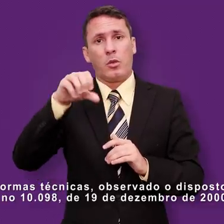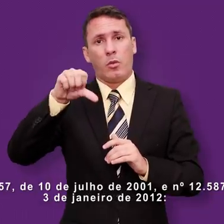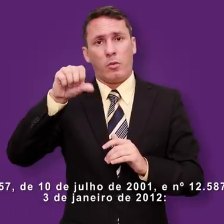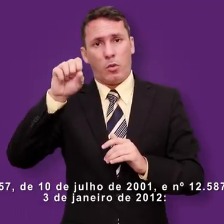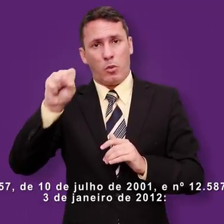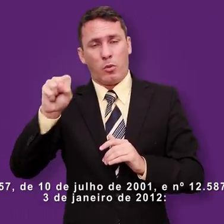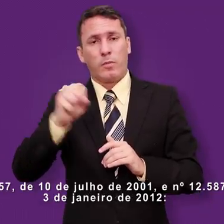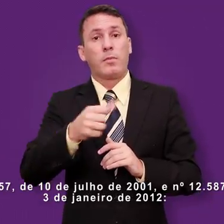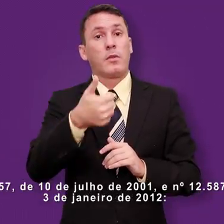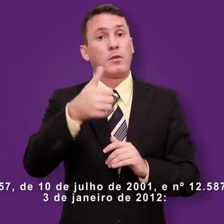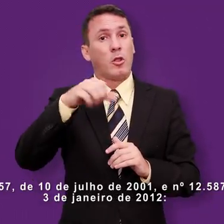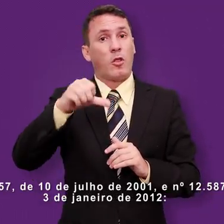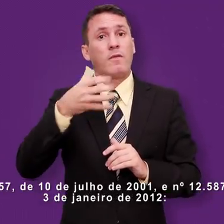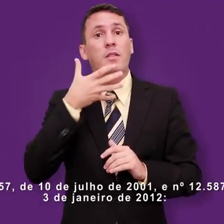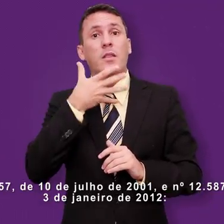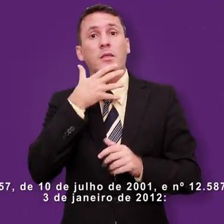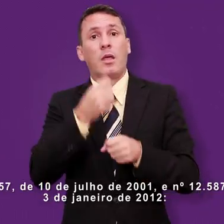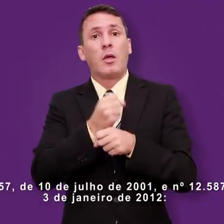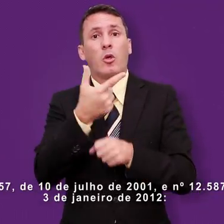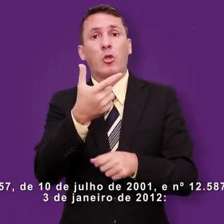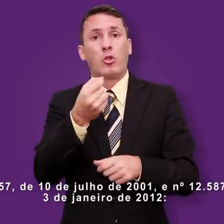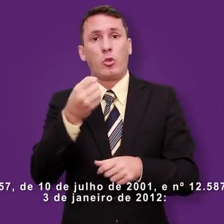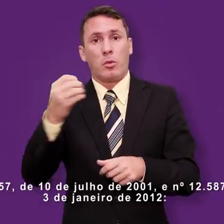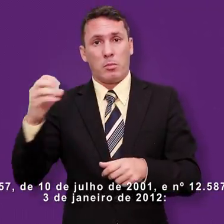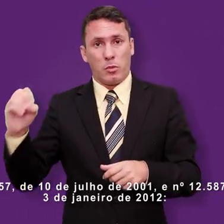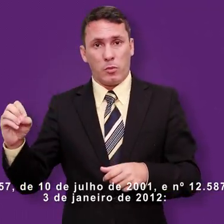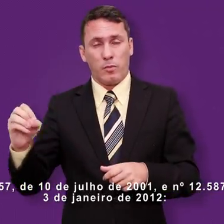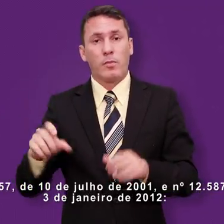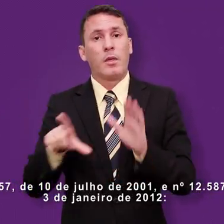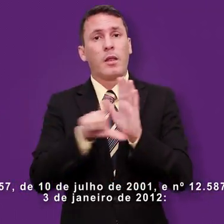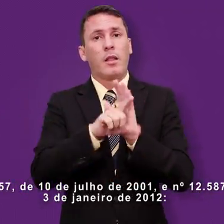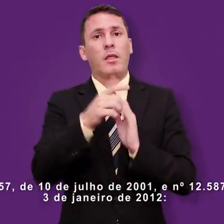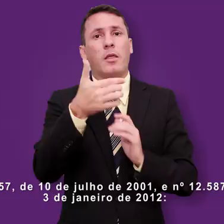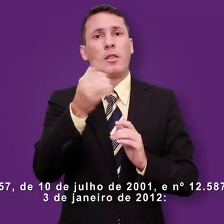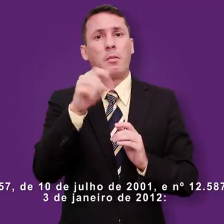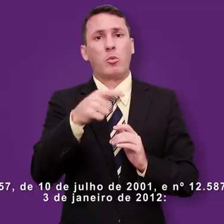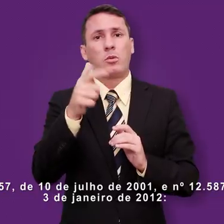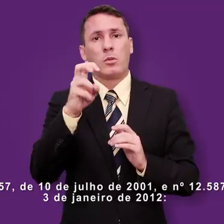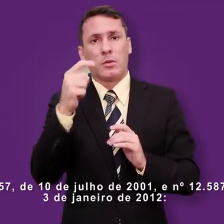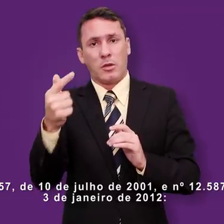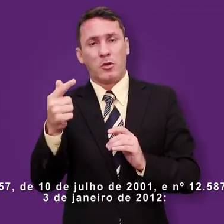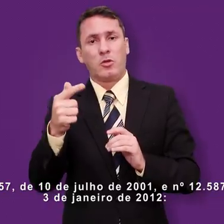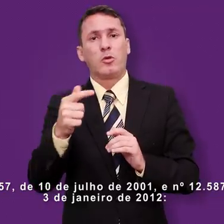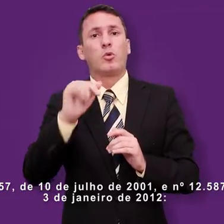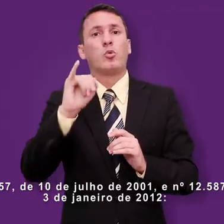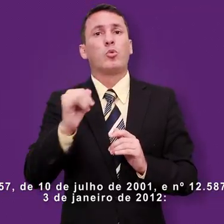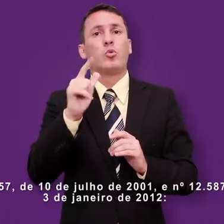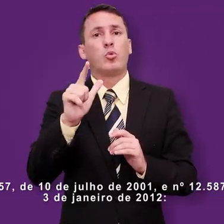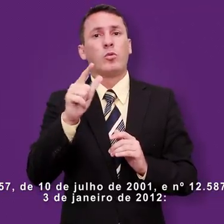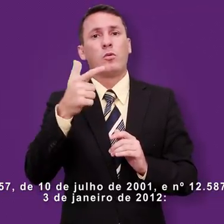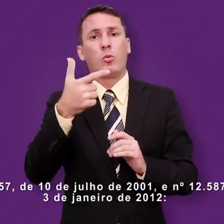2000, número 10.257, de 10 de julho de 2001, e número